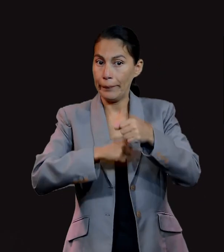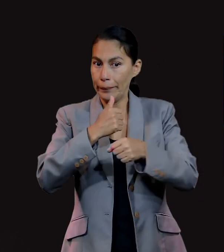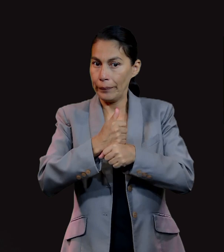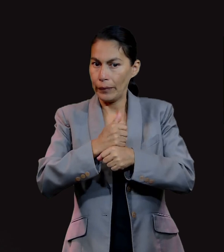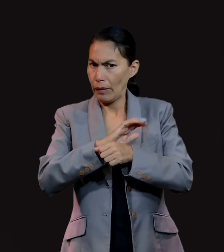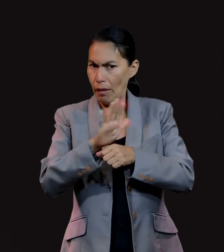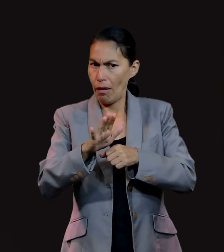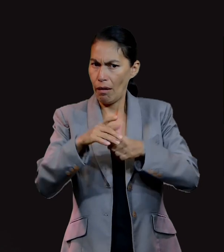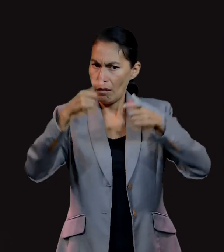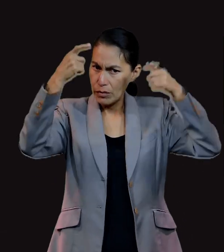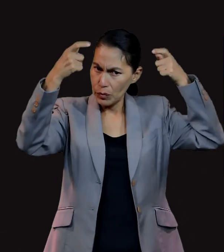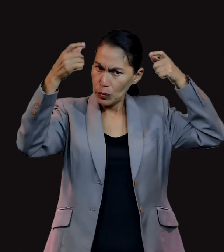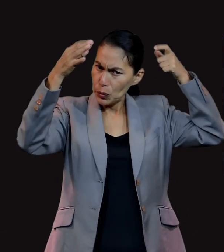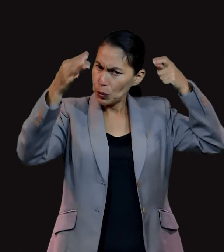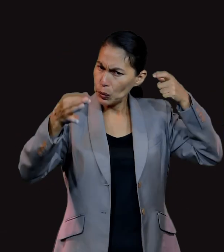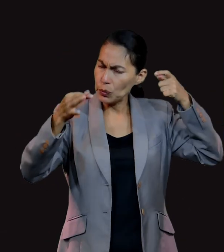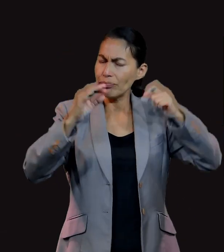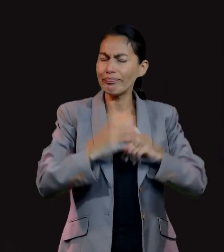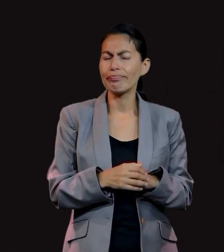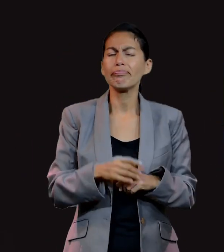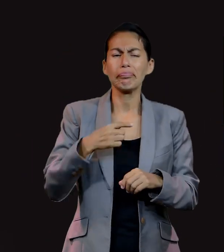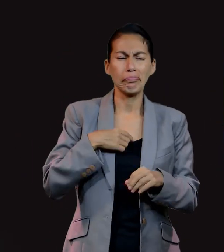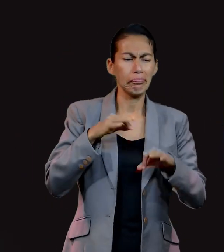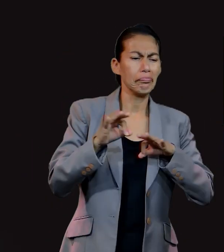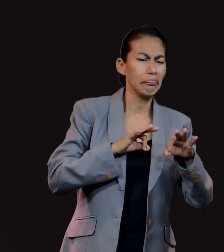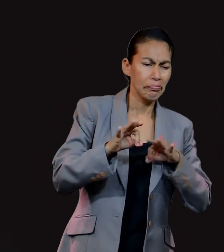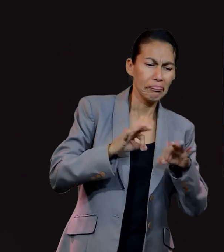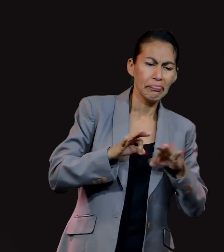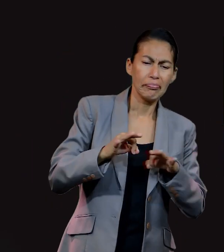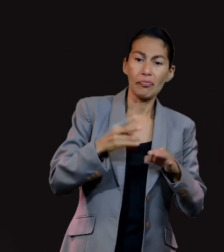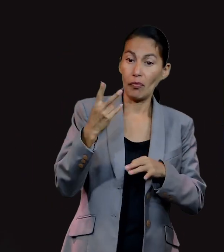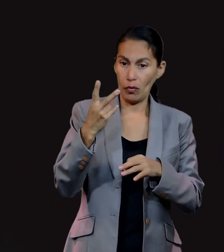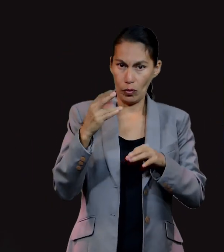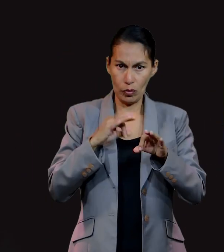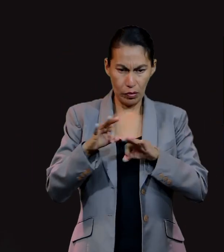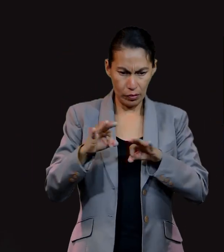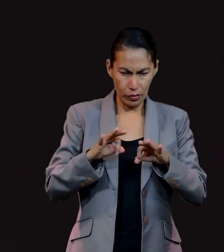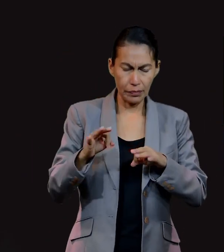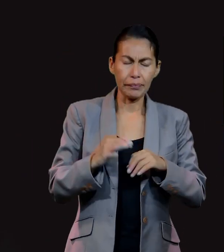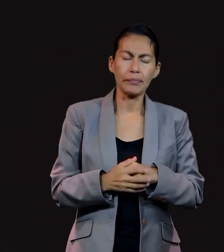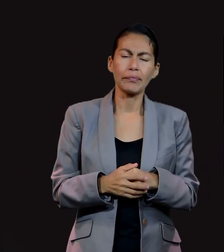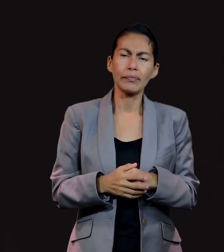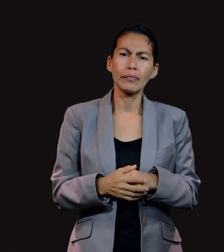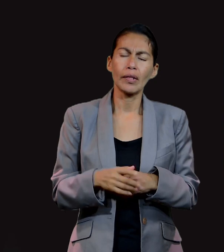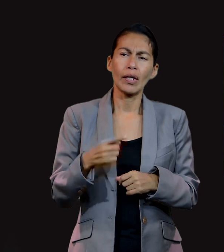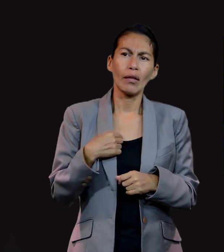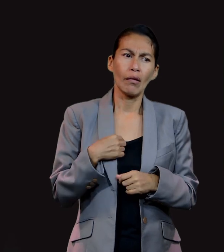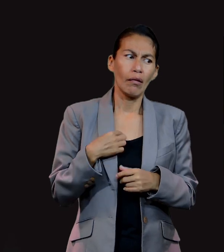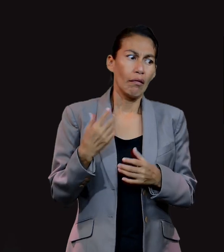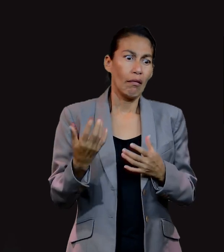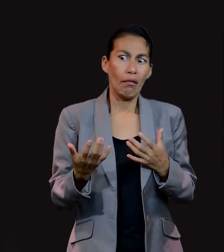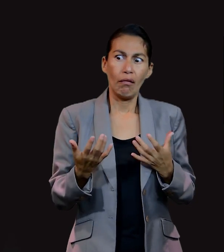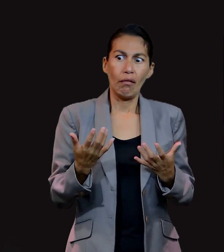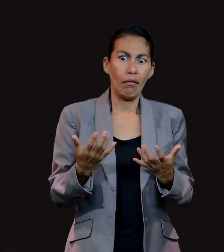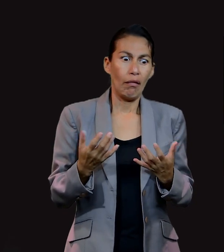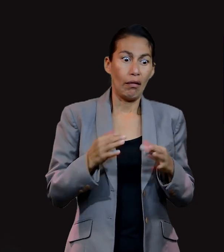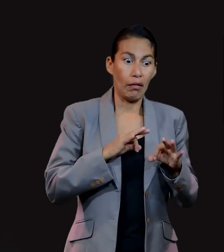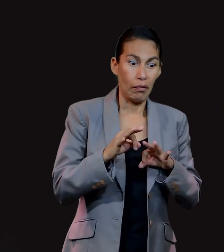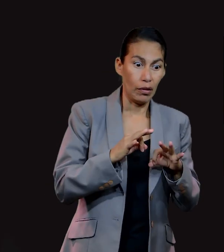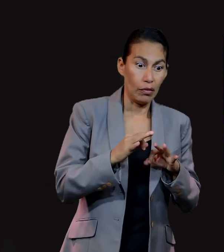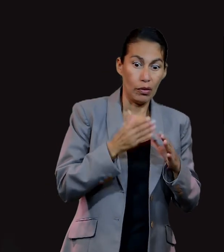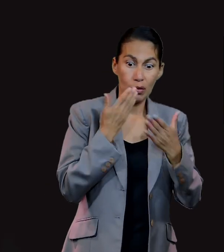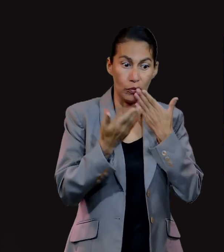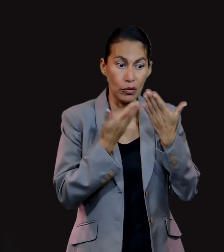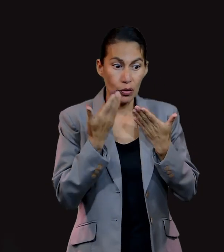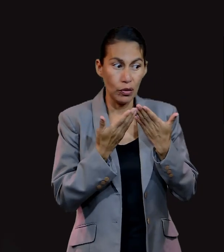ese año regresaba estaba trabajando tenía dos empleos y entonces decía se me da la